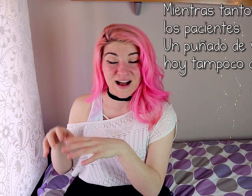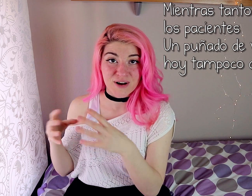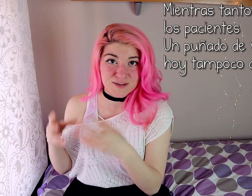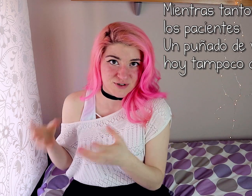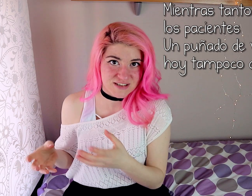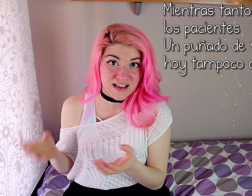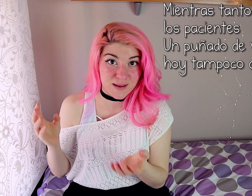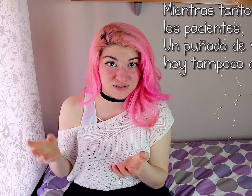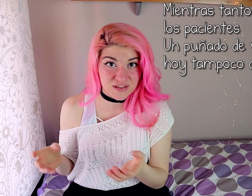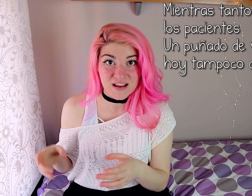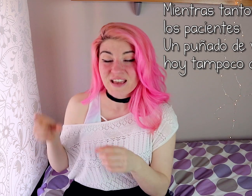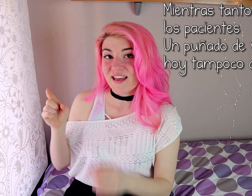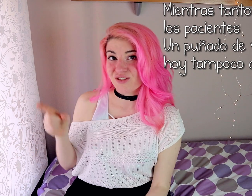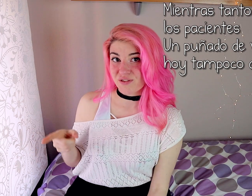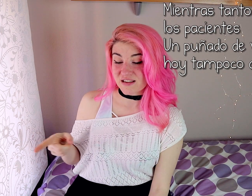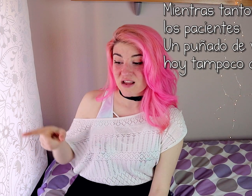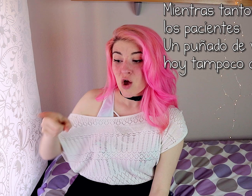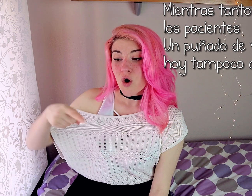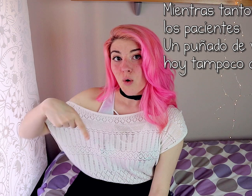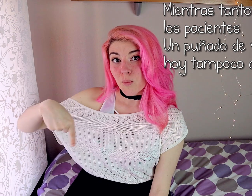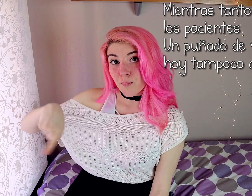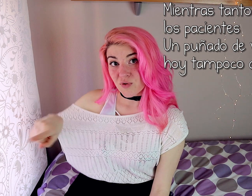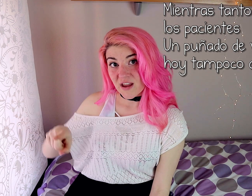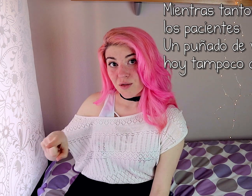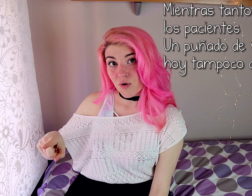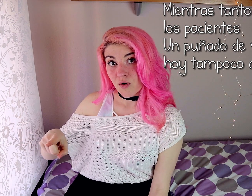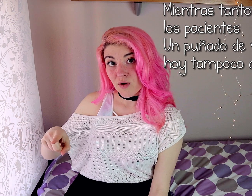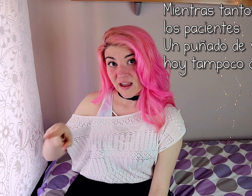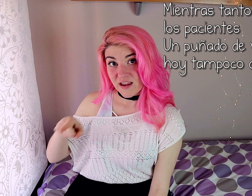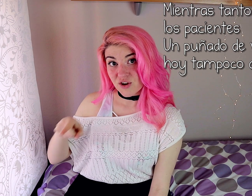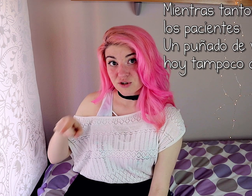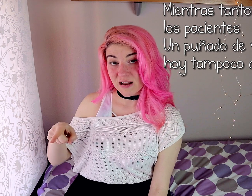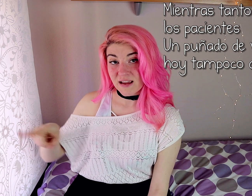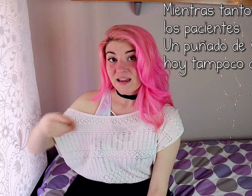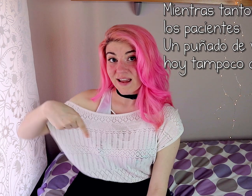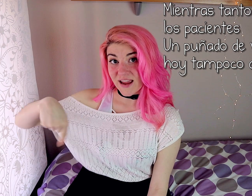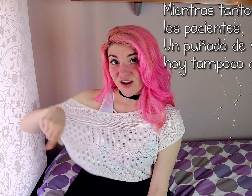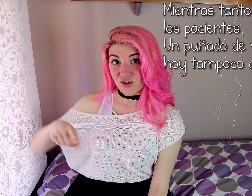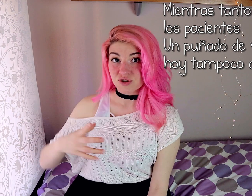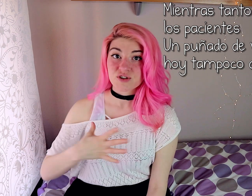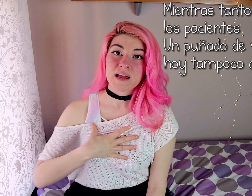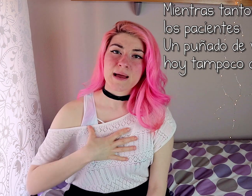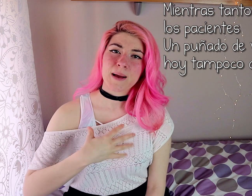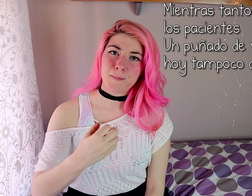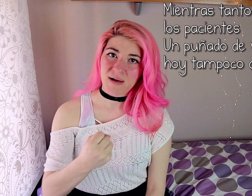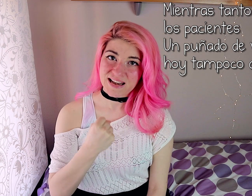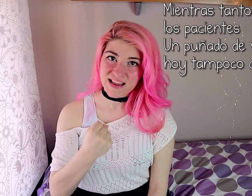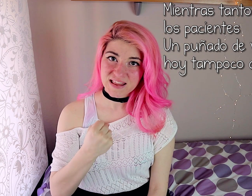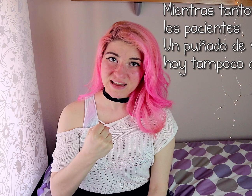ahora las personas que queremos decir. Entonces, un puñado, ellos, ¿vale? Ellos, valientes,